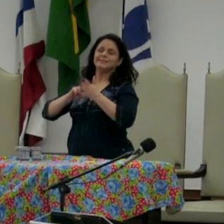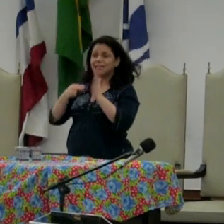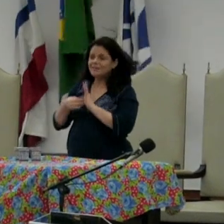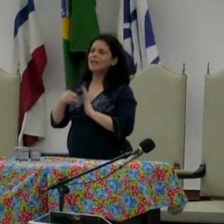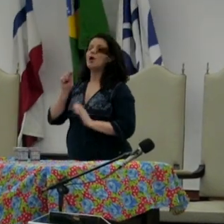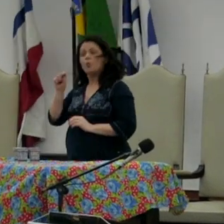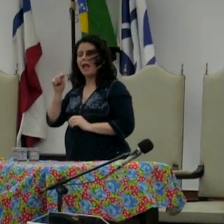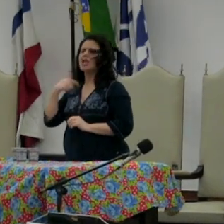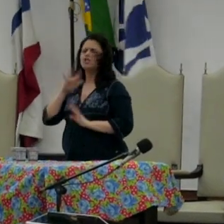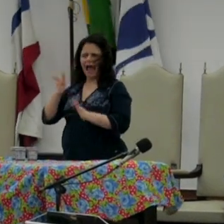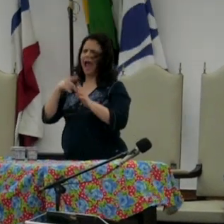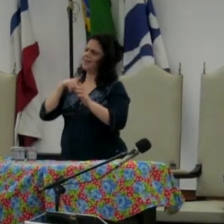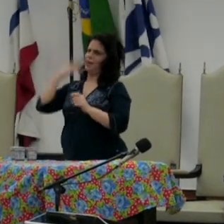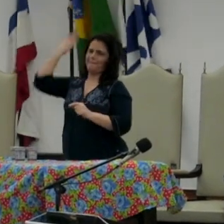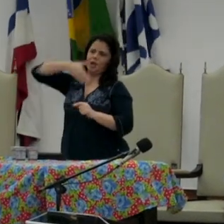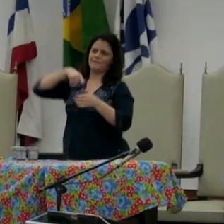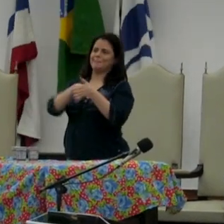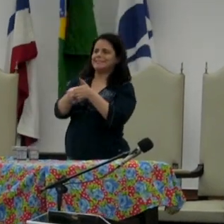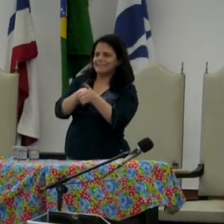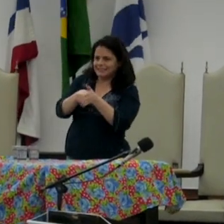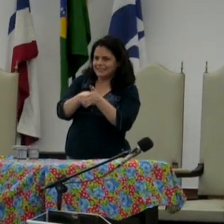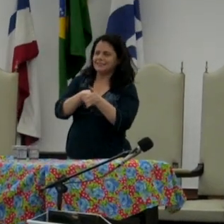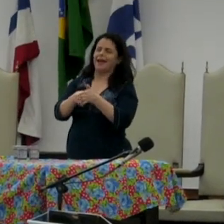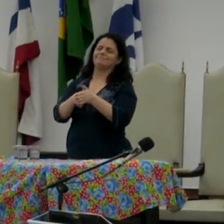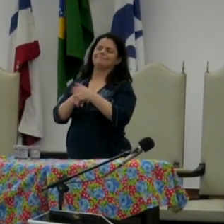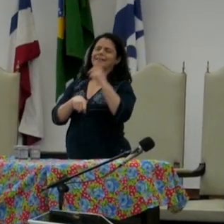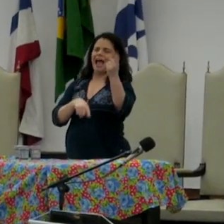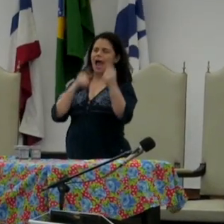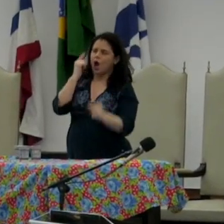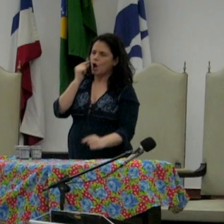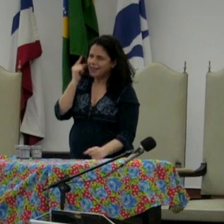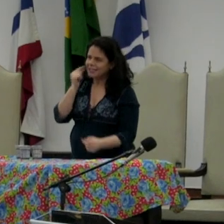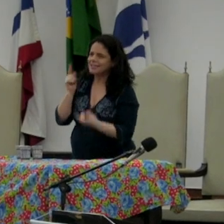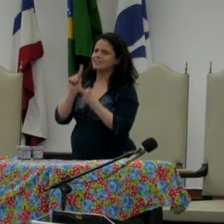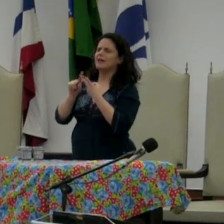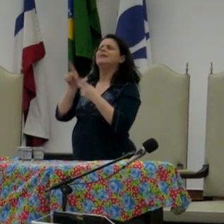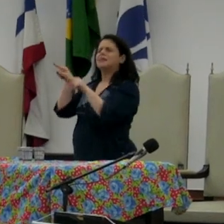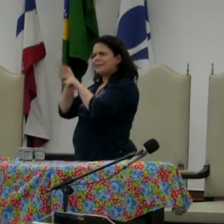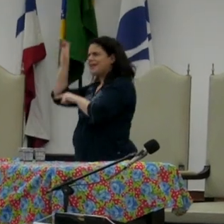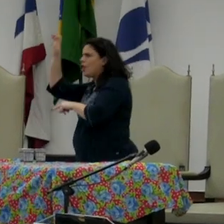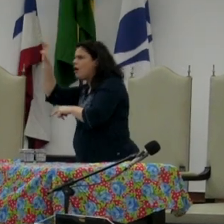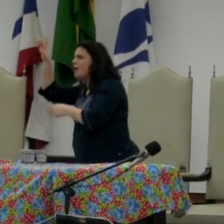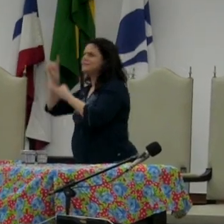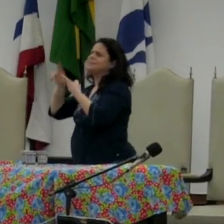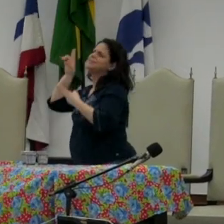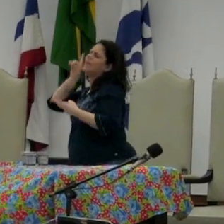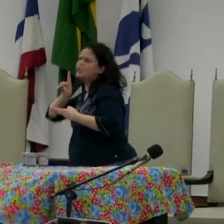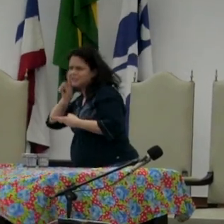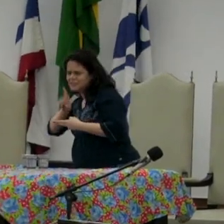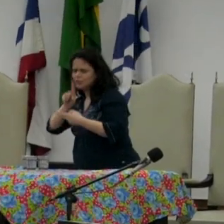Então, isso significa que nós temos pesquisas que provam, temos pesquisas